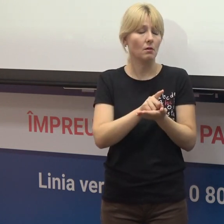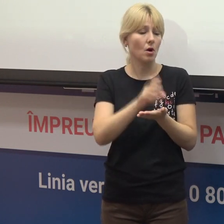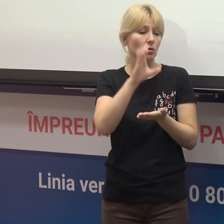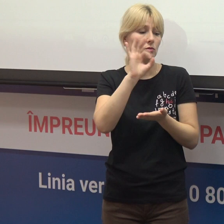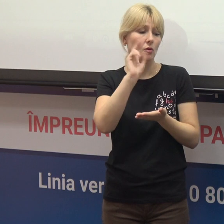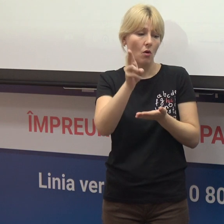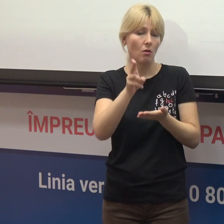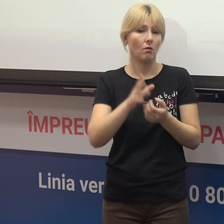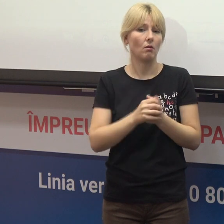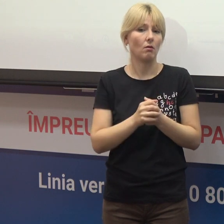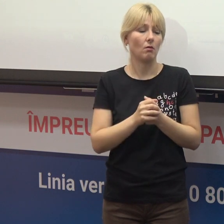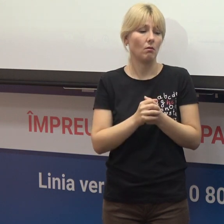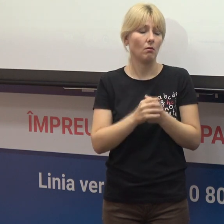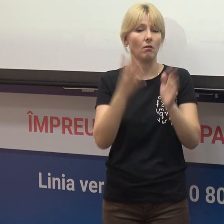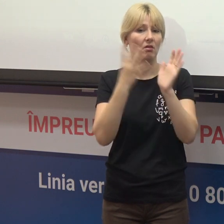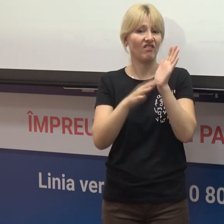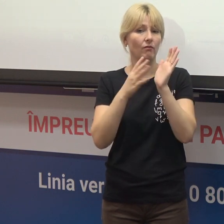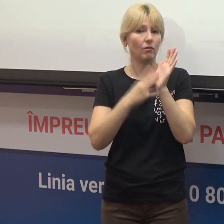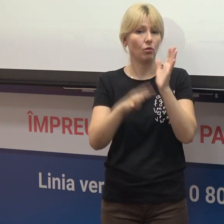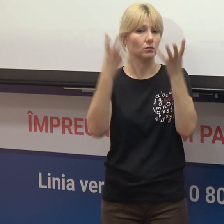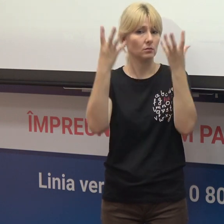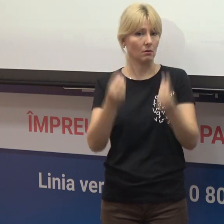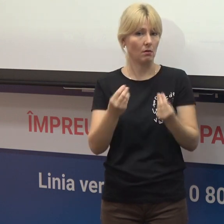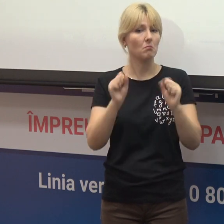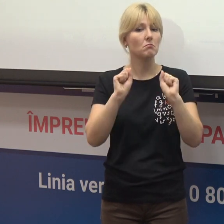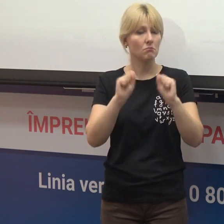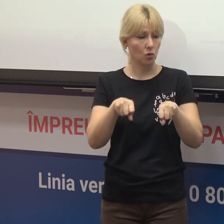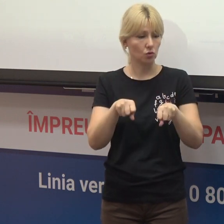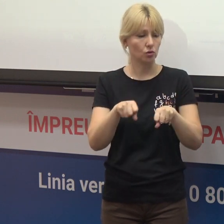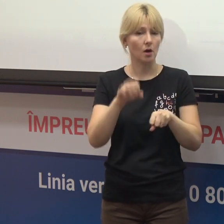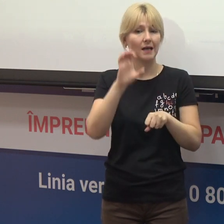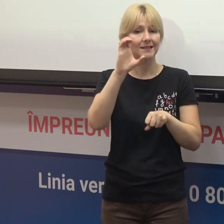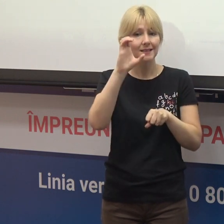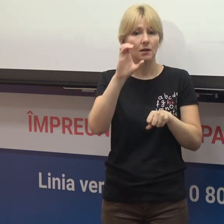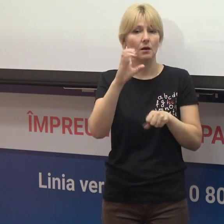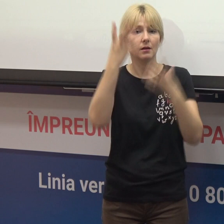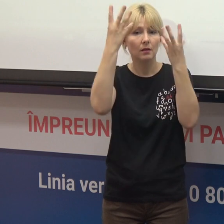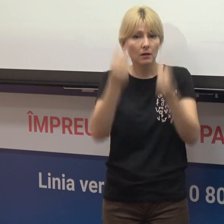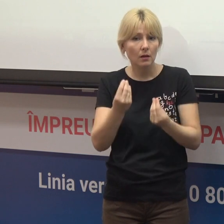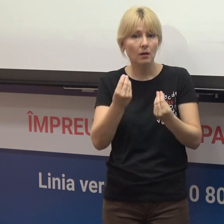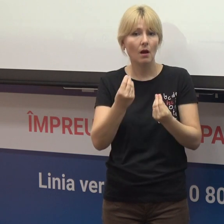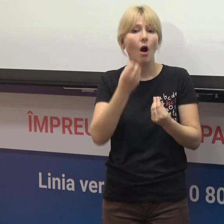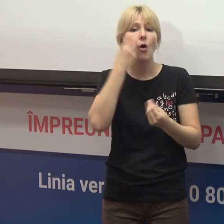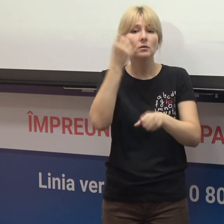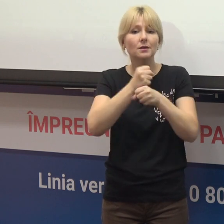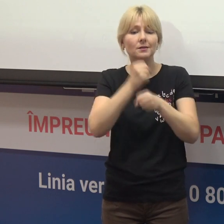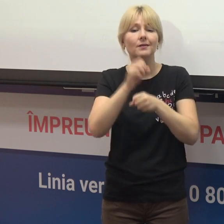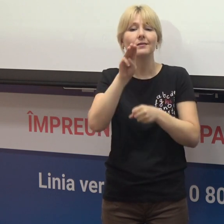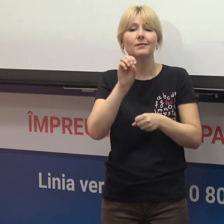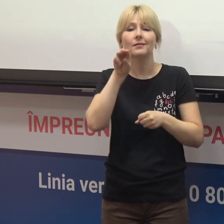valabilitatea lui, vă zic, pe o durată de 90 de zile de la ziua efectuării testului